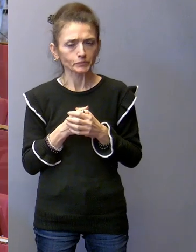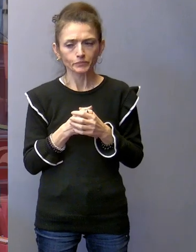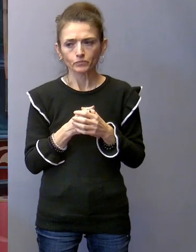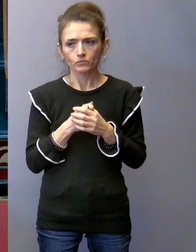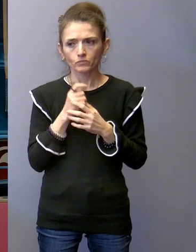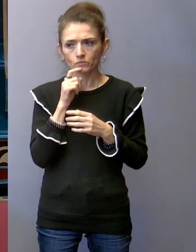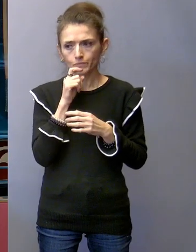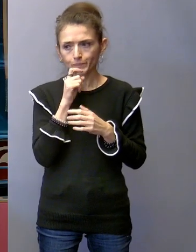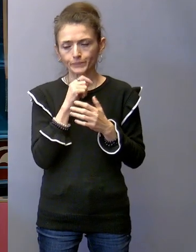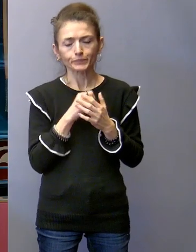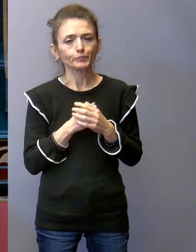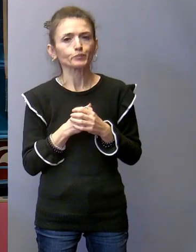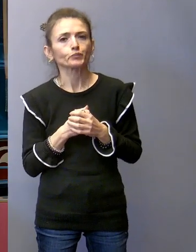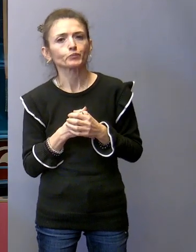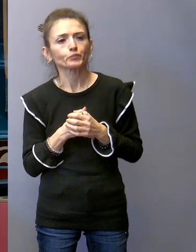allora